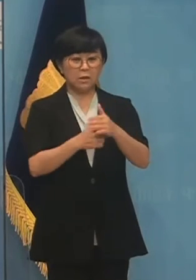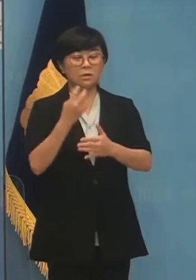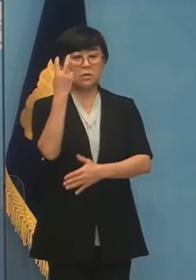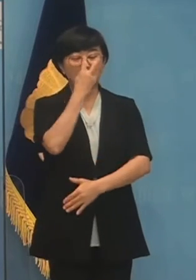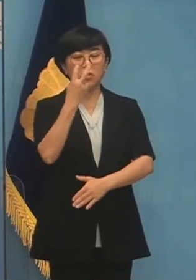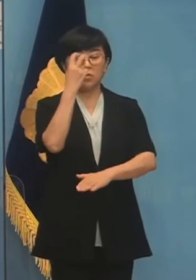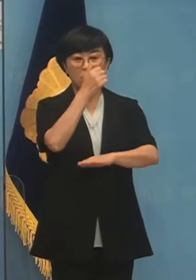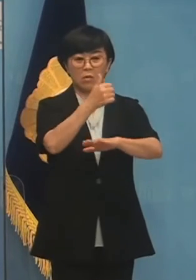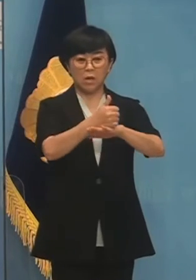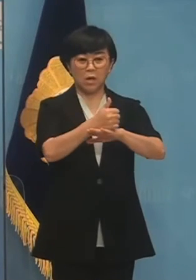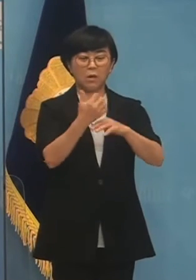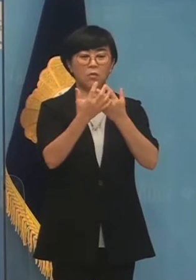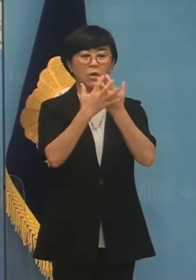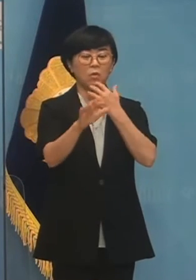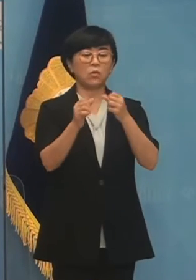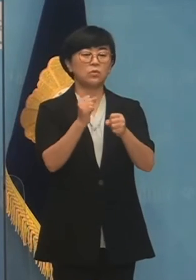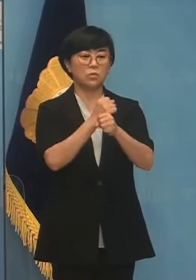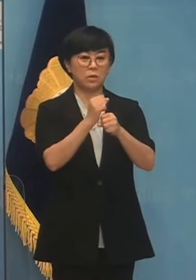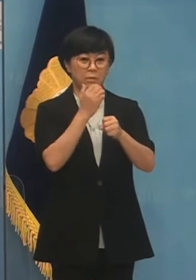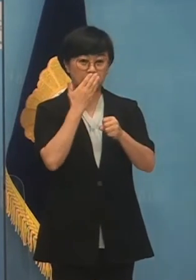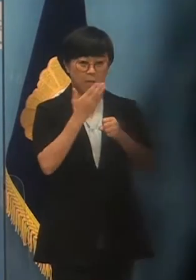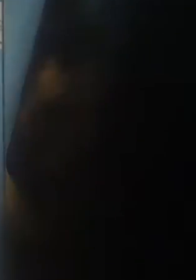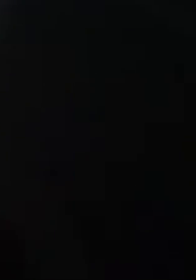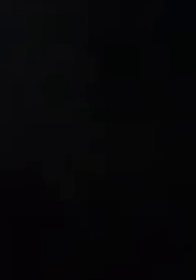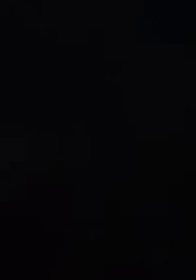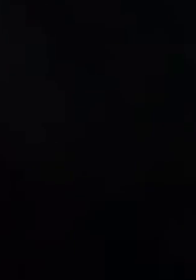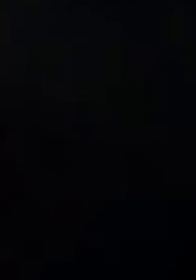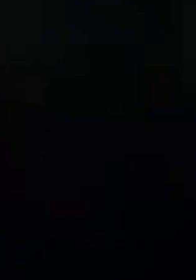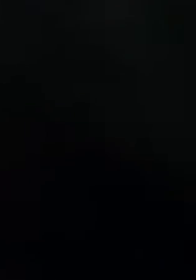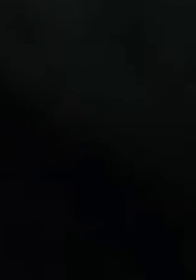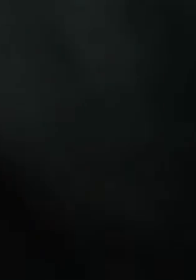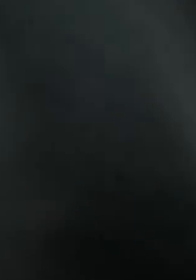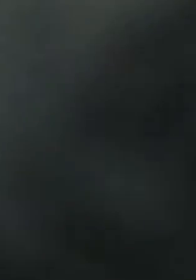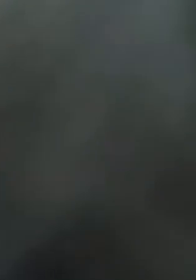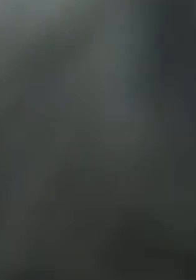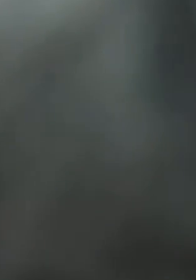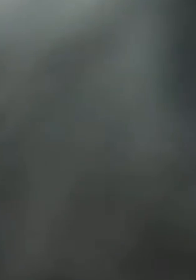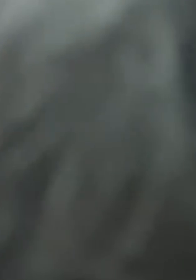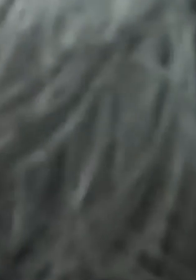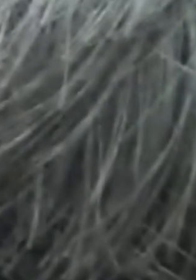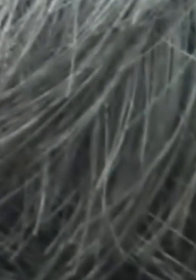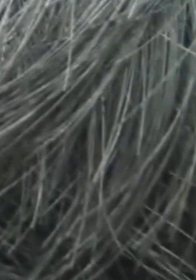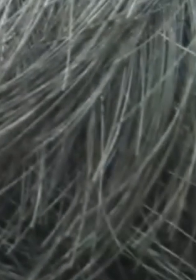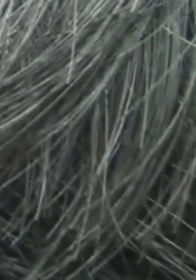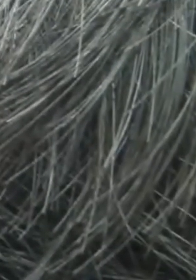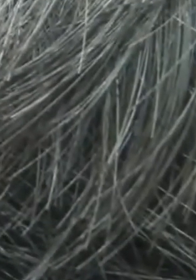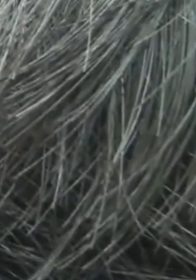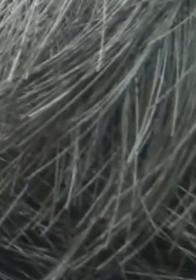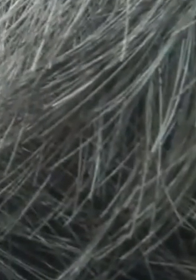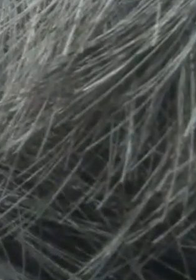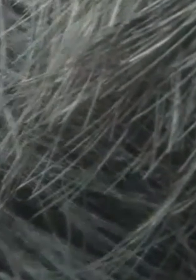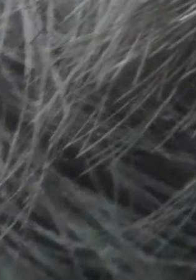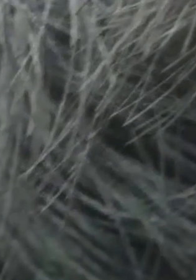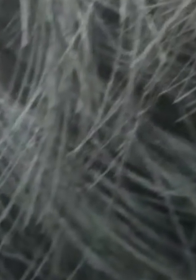점검 결과가 왜곡, 조작되거나 부실한 점검이 이루어지더라도 그에 대한